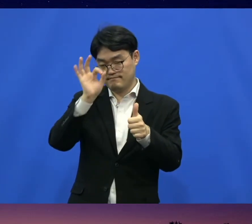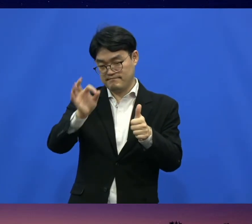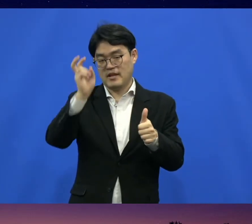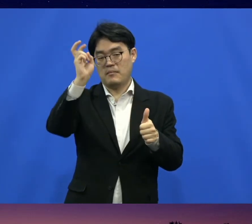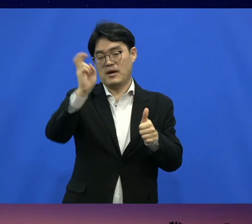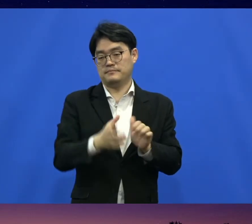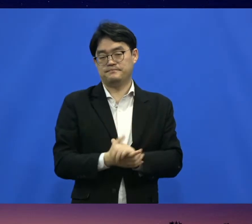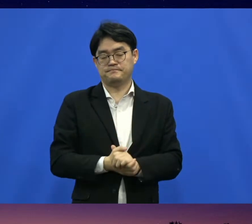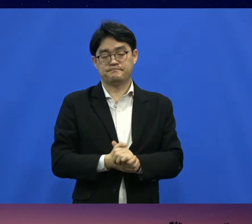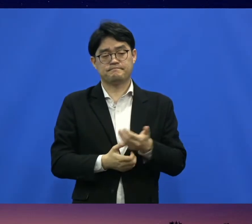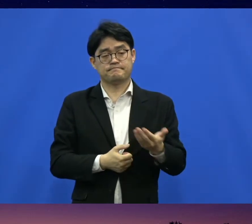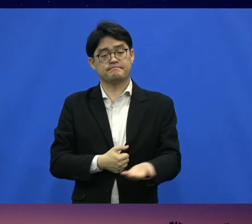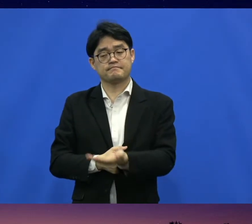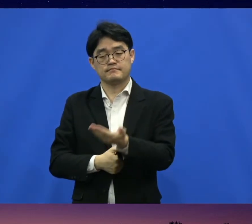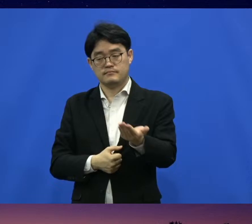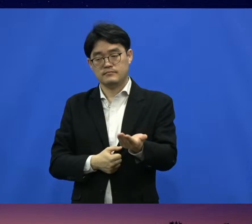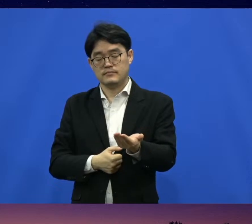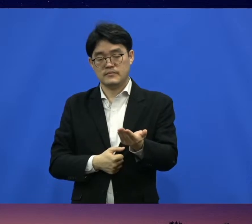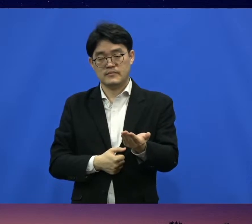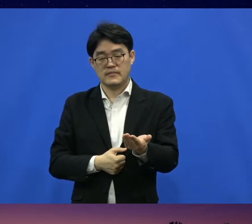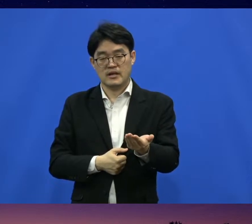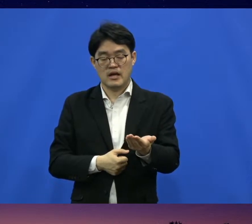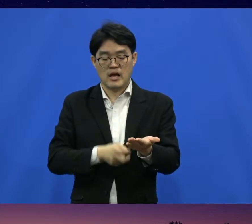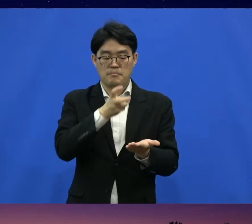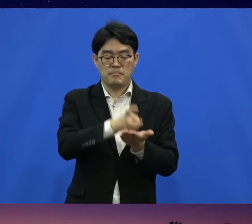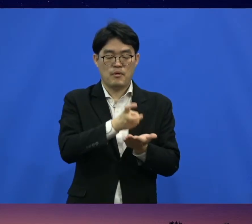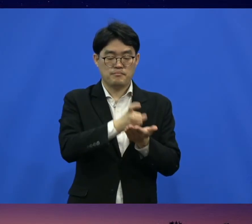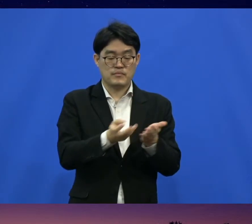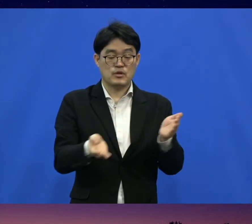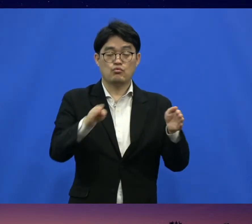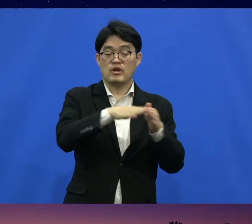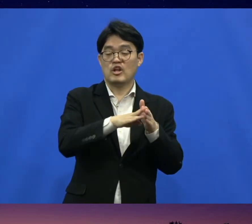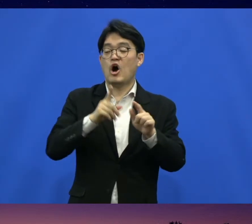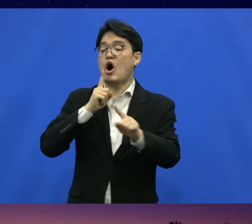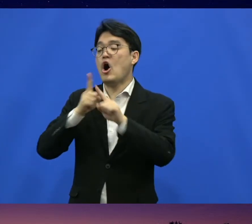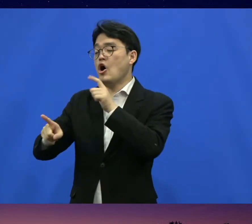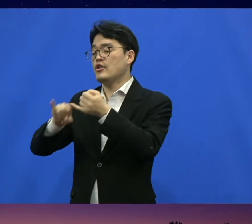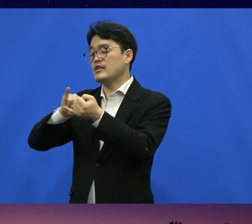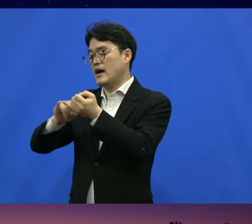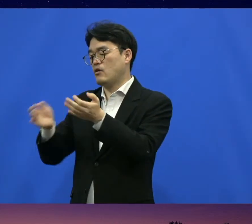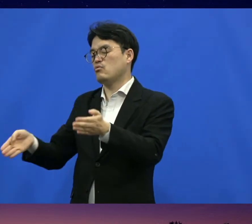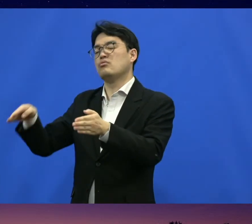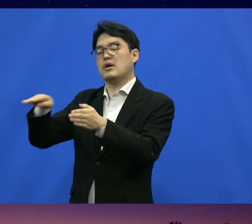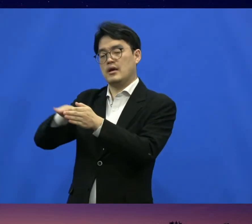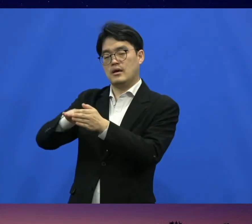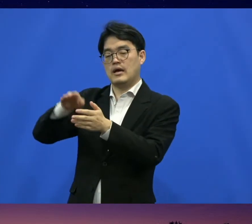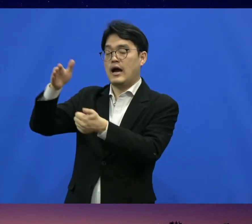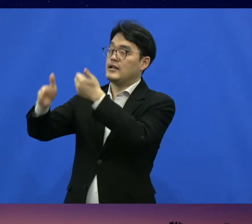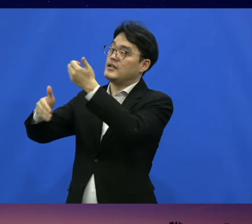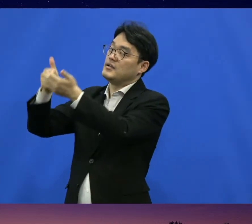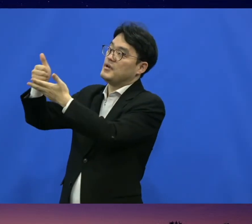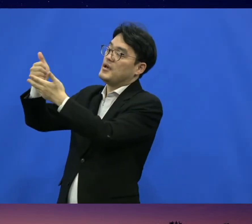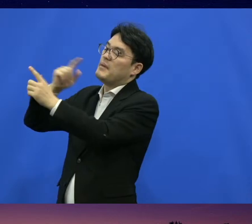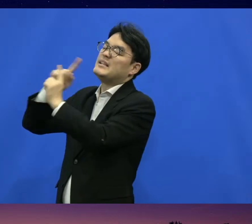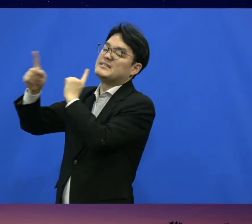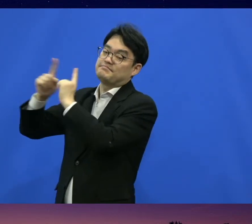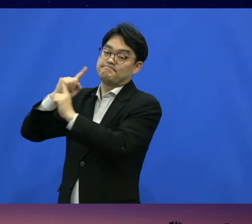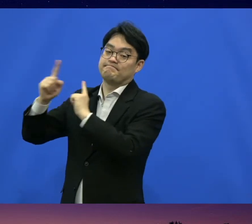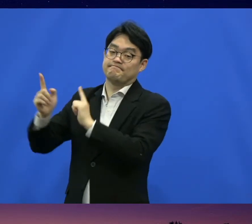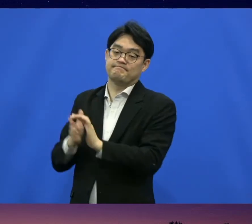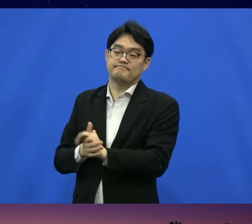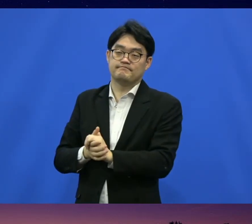법궤는 언약궤라고 하기도 해요. 이 언약궤, 하나님의 말씀을 상징하는 거예요. 그